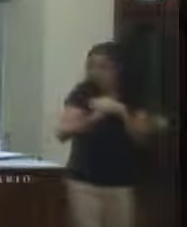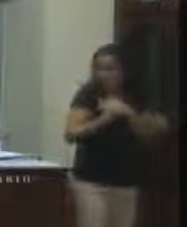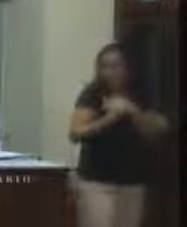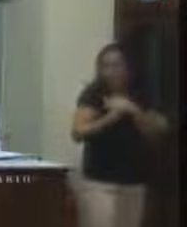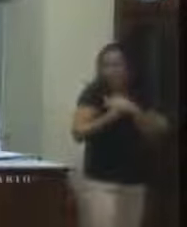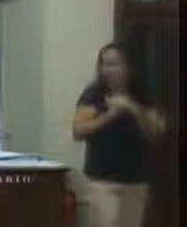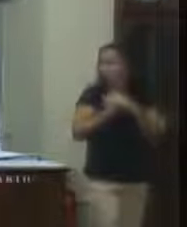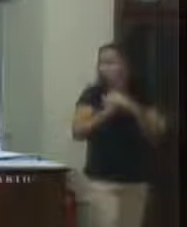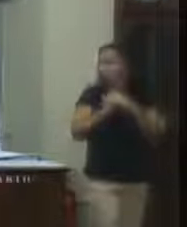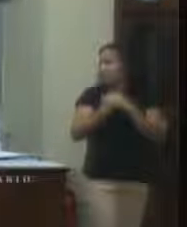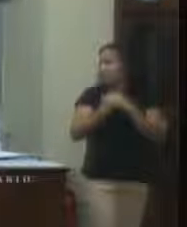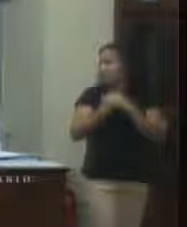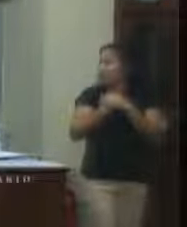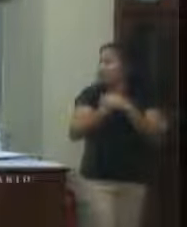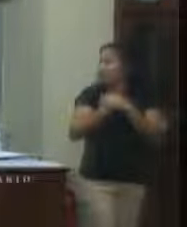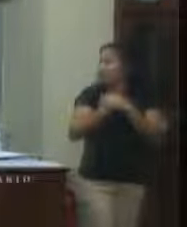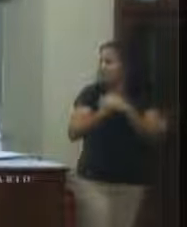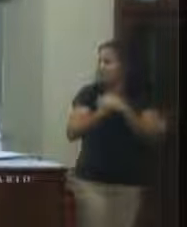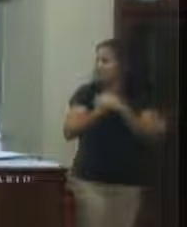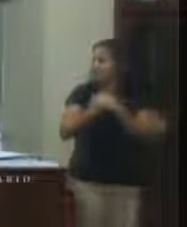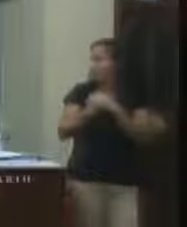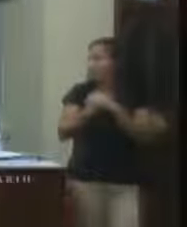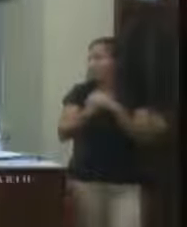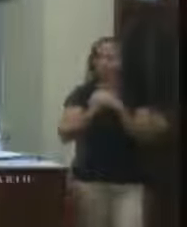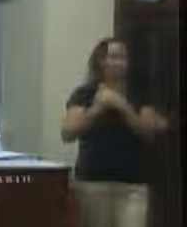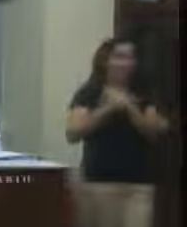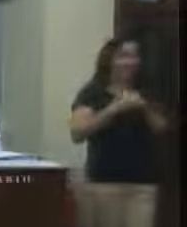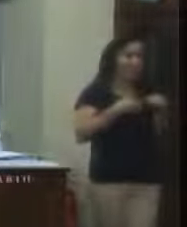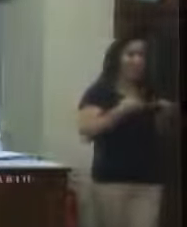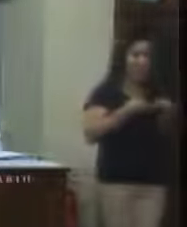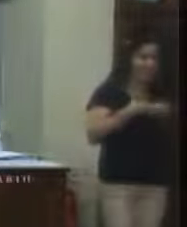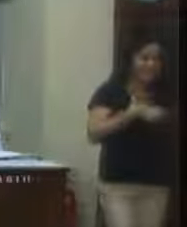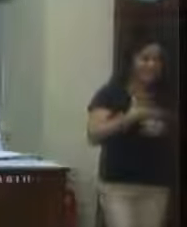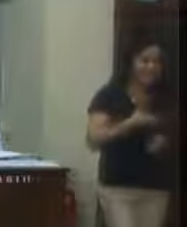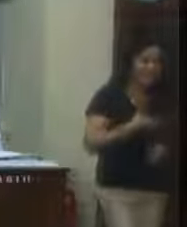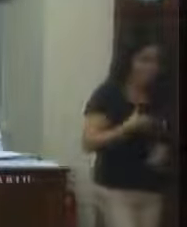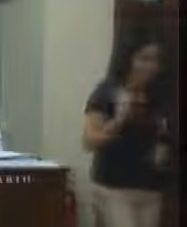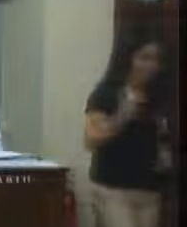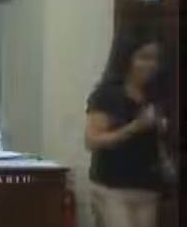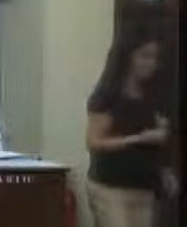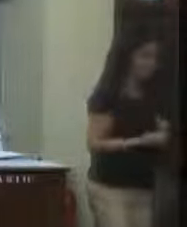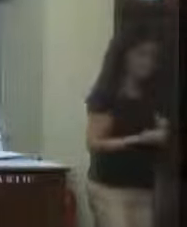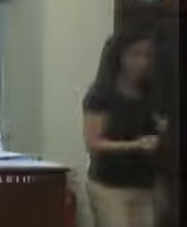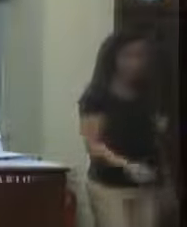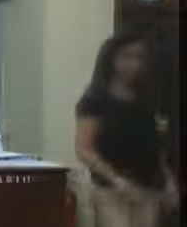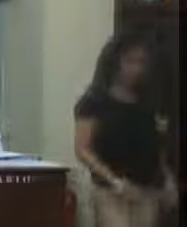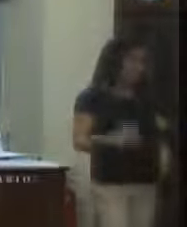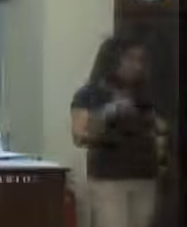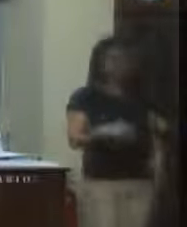Não tem ordem do dia. Olha aqui. É a primeira discussão do projeto.